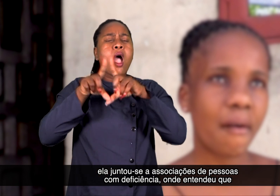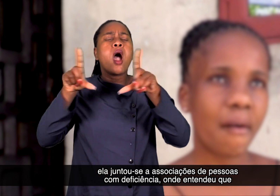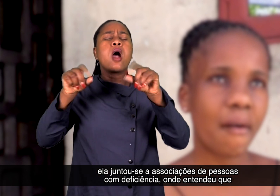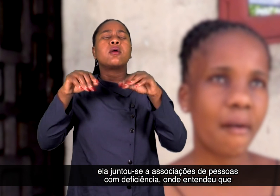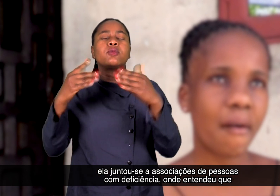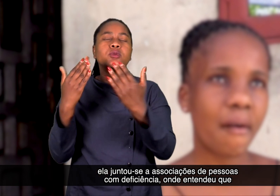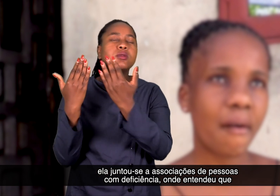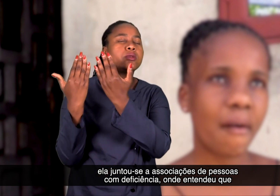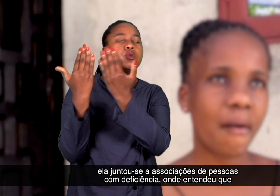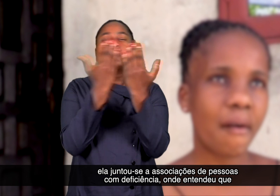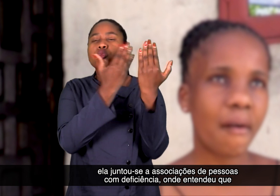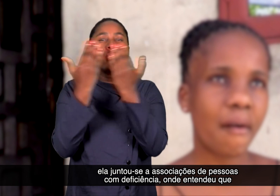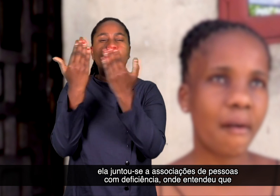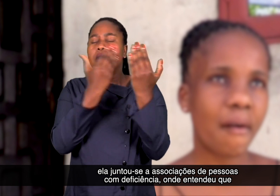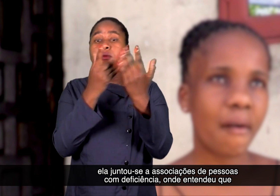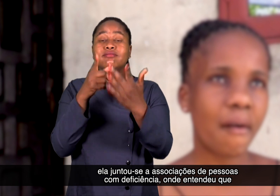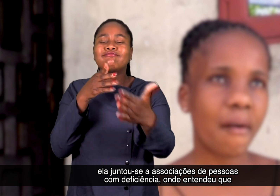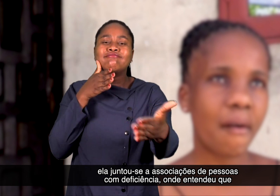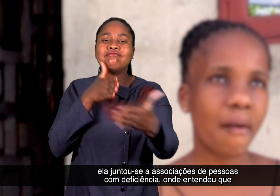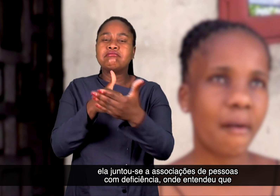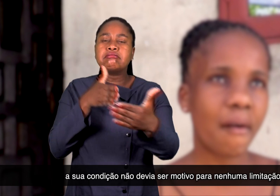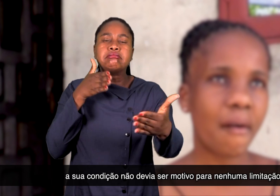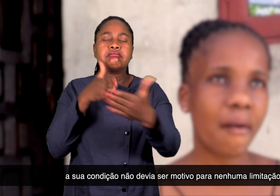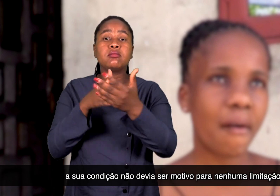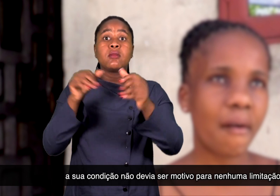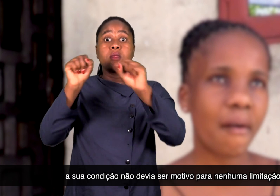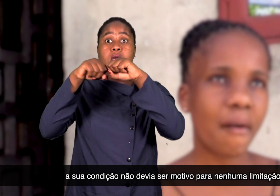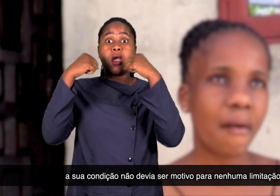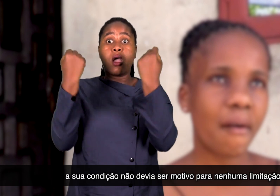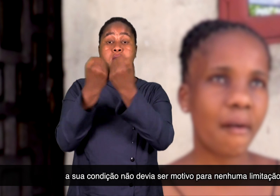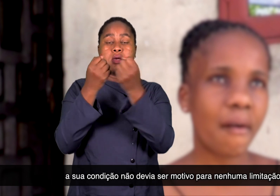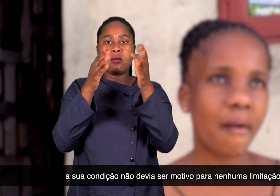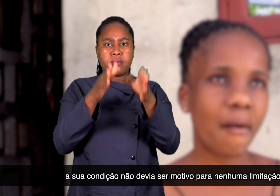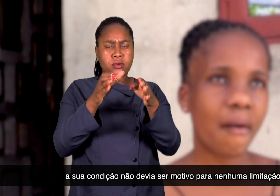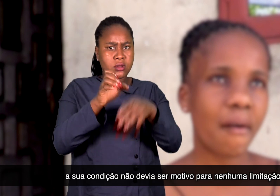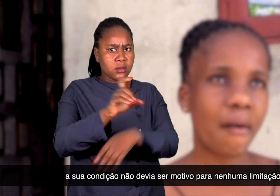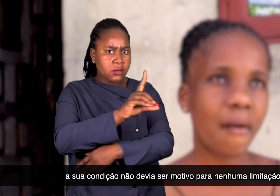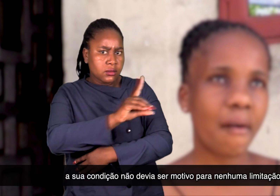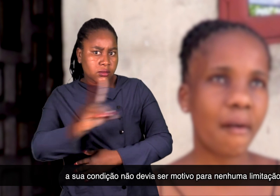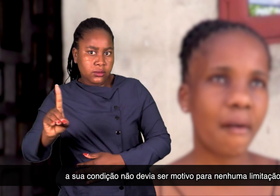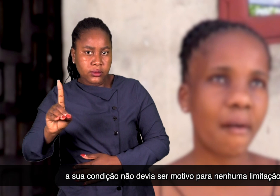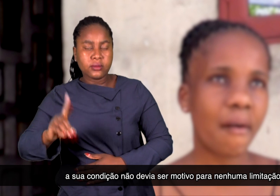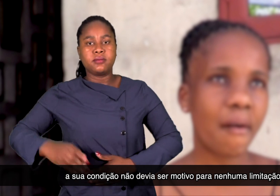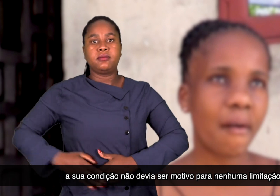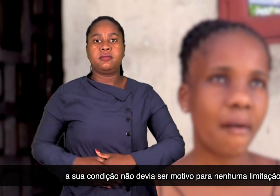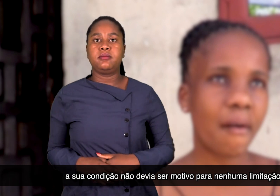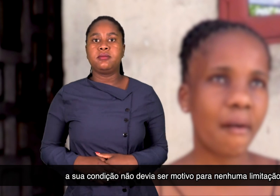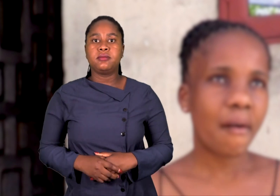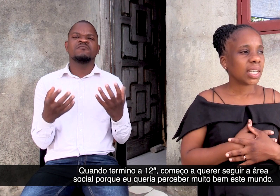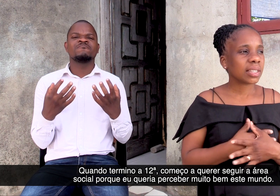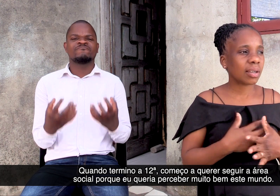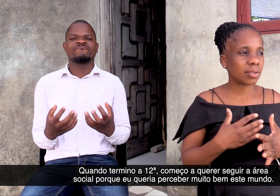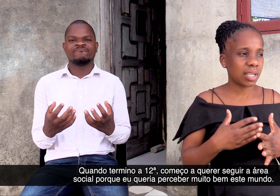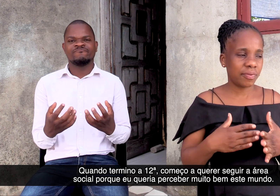a associações de pessoas com deficiência, onde entendeu que a sua condição não devia ser motivo para nenhuma